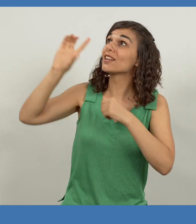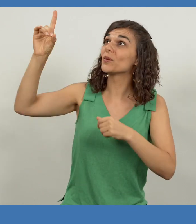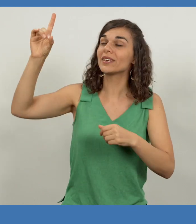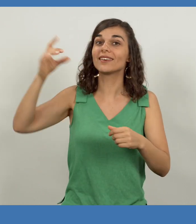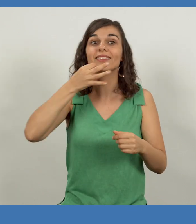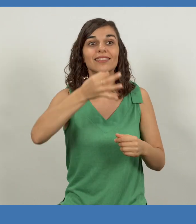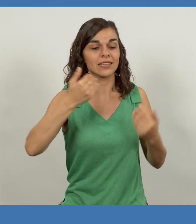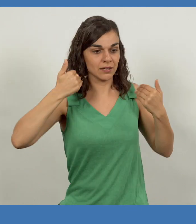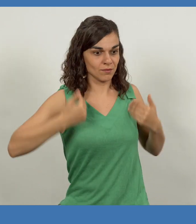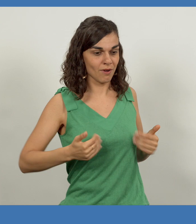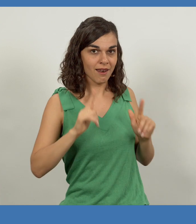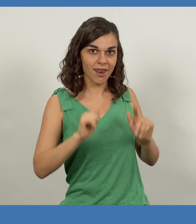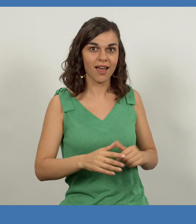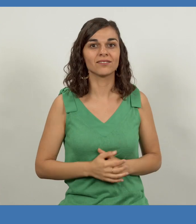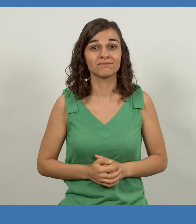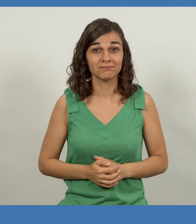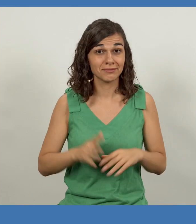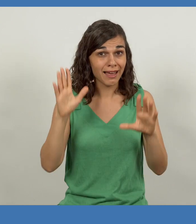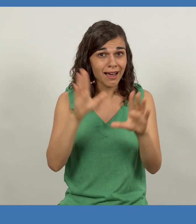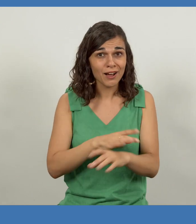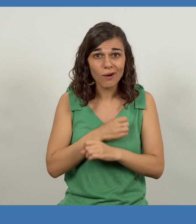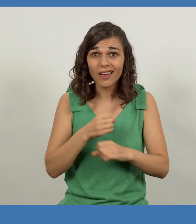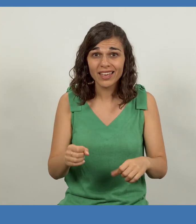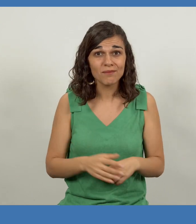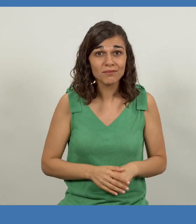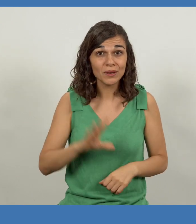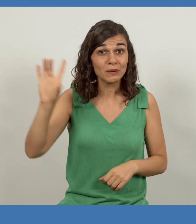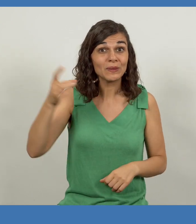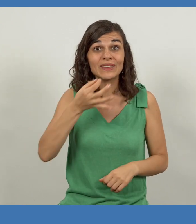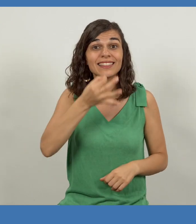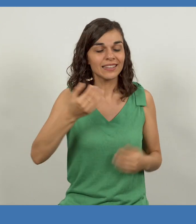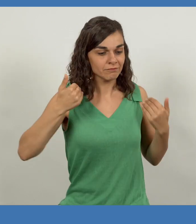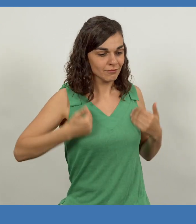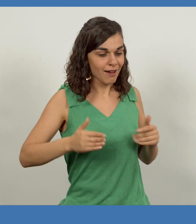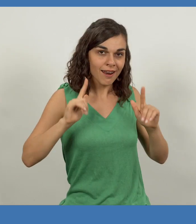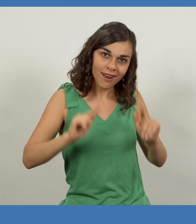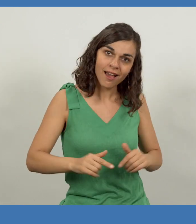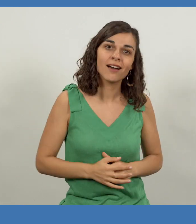N'est-ce pas extraordinaire d'avoir un Dieu qui répond « Me voici » ?